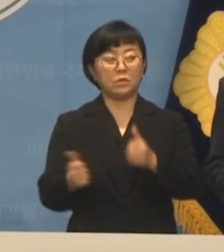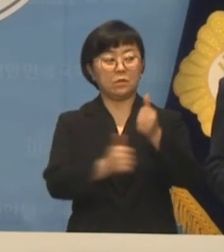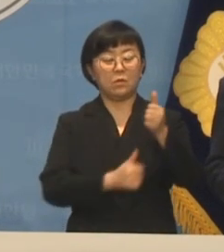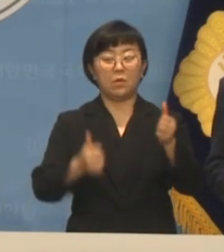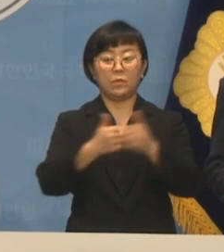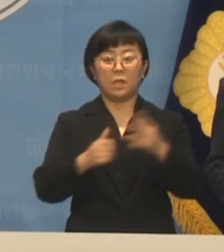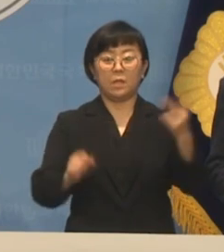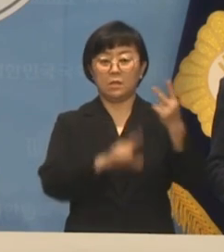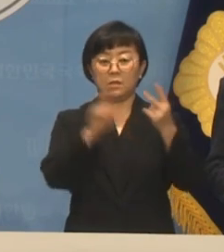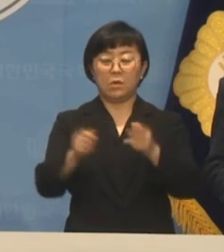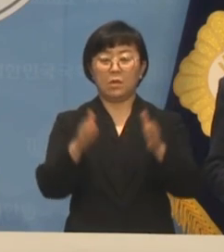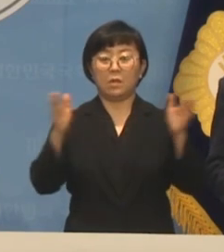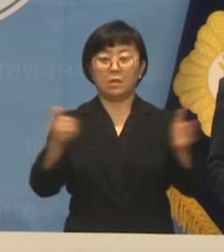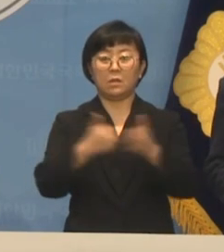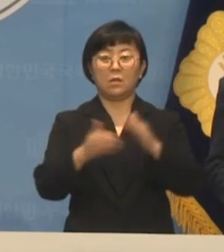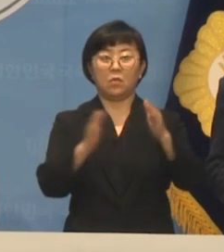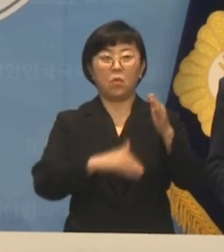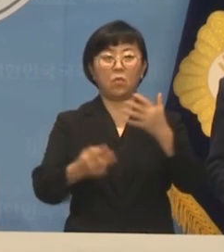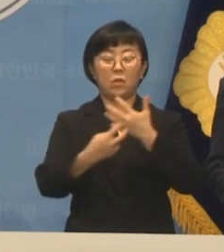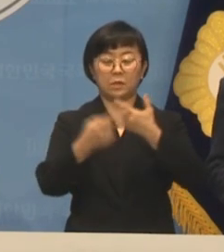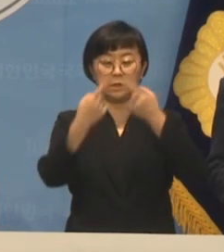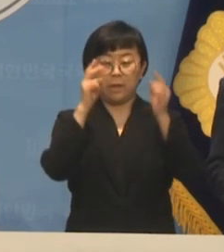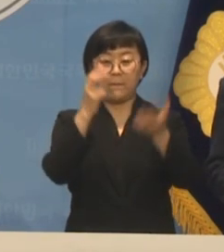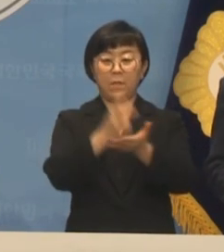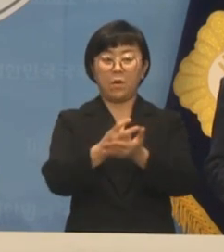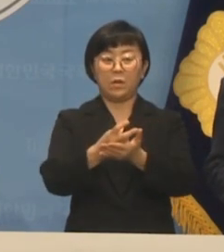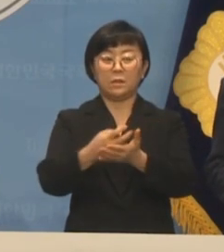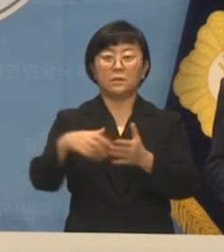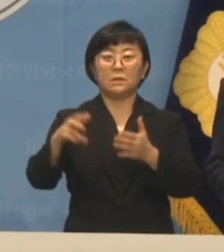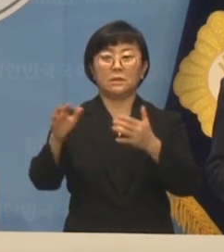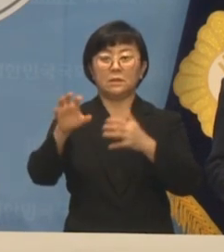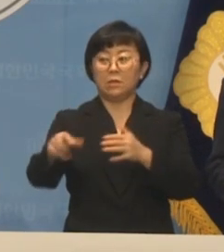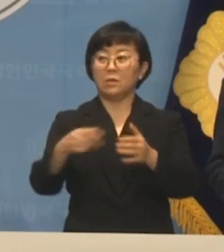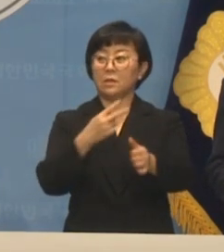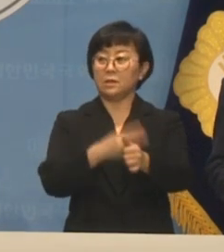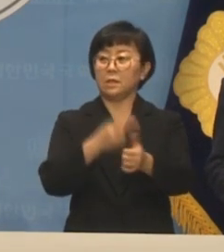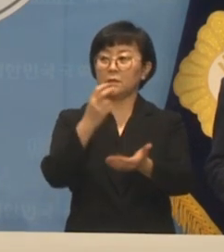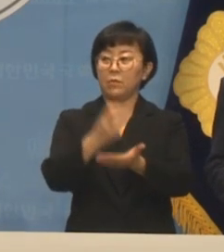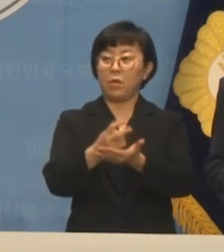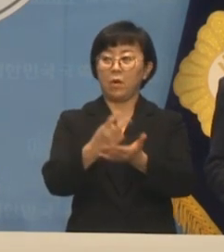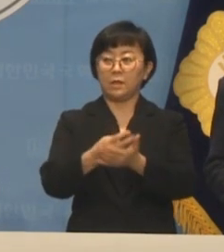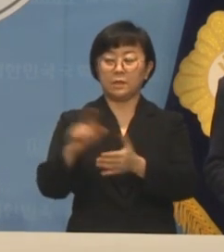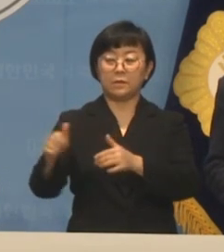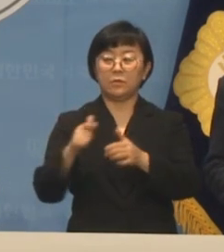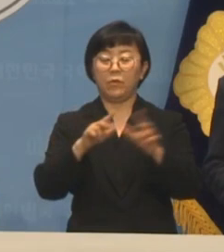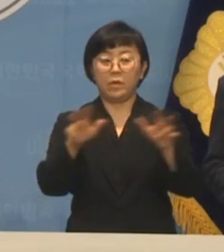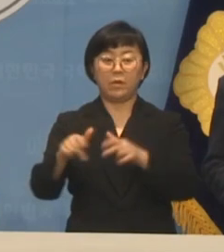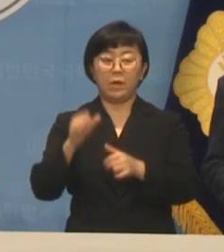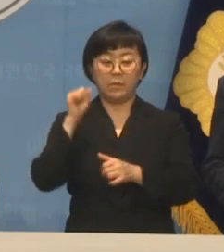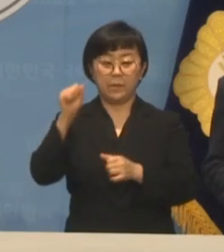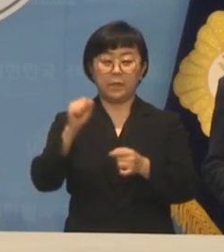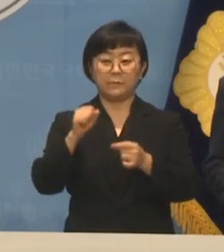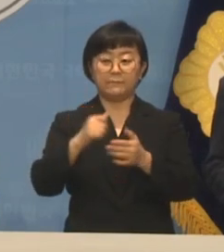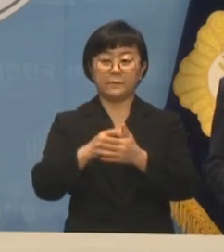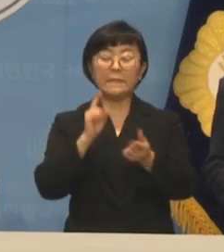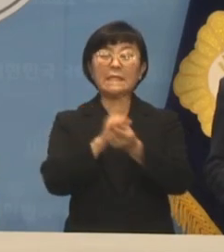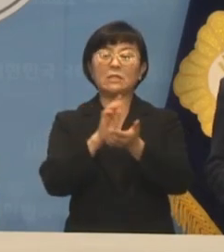보건복지위원회는 2월 회기 내에 공공의대법과 지역의사제법을 본회의 직회부하라.